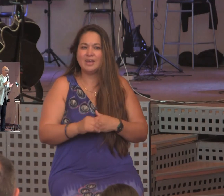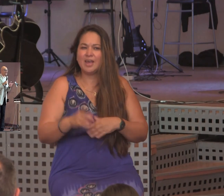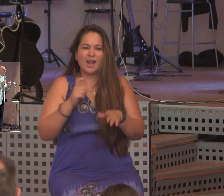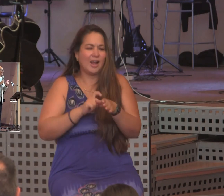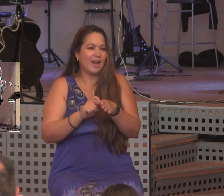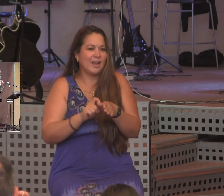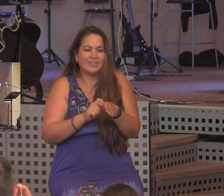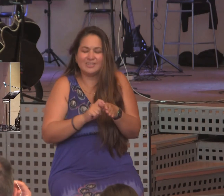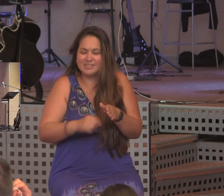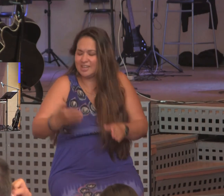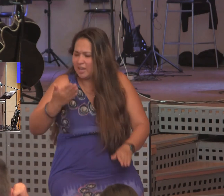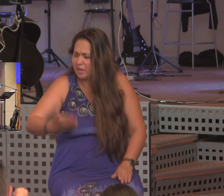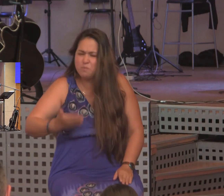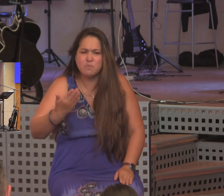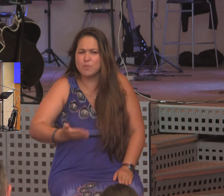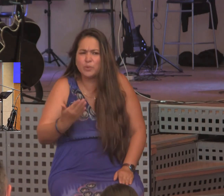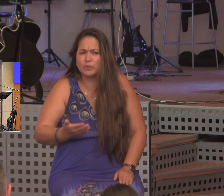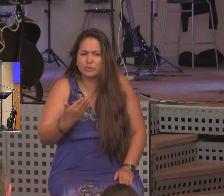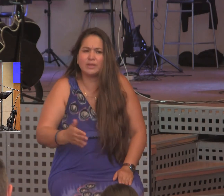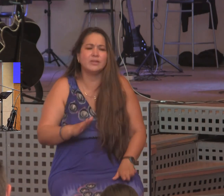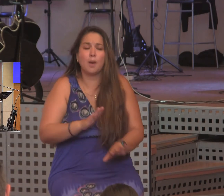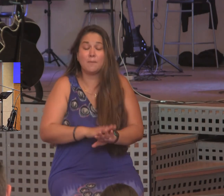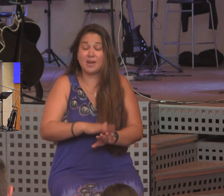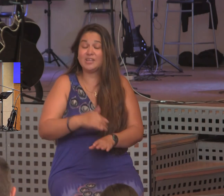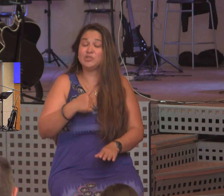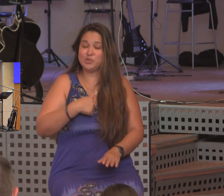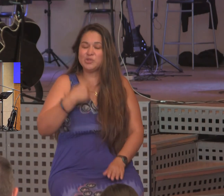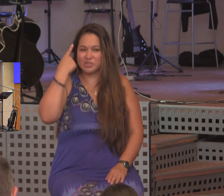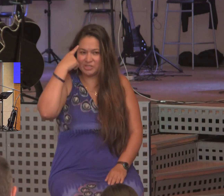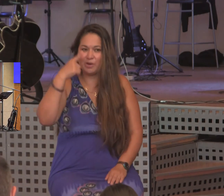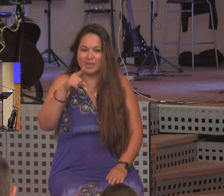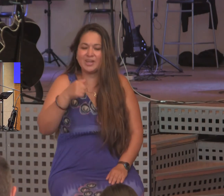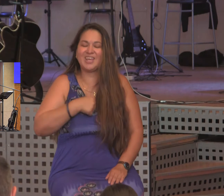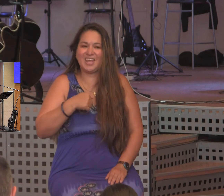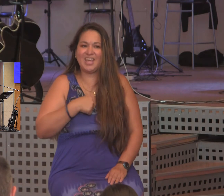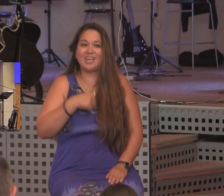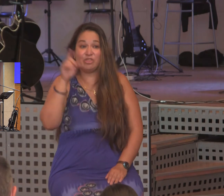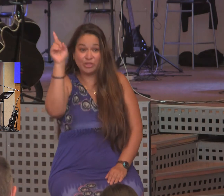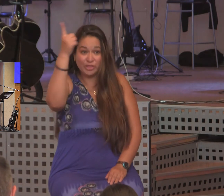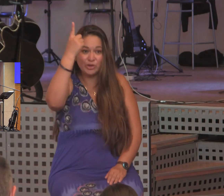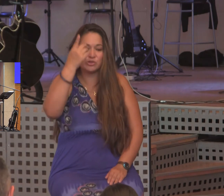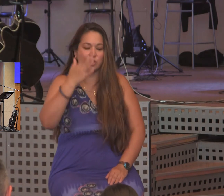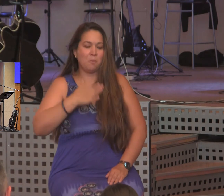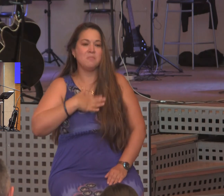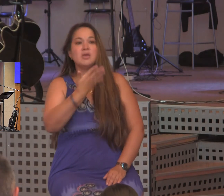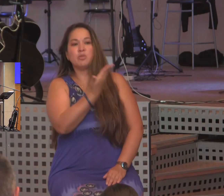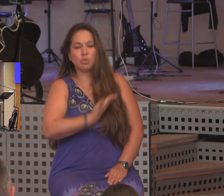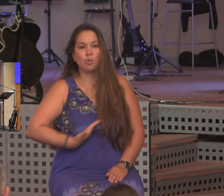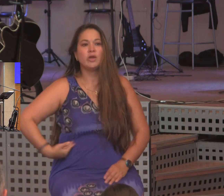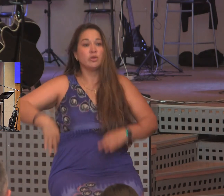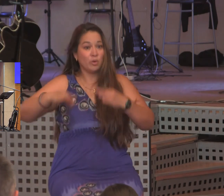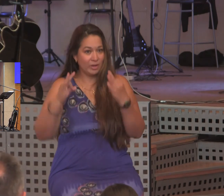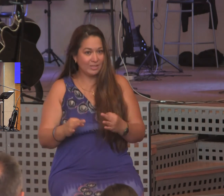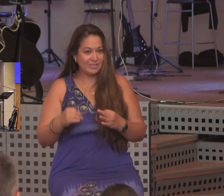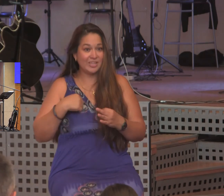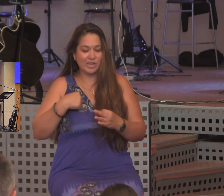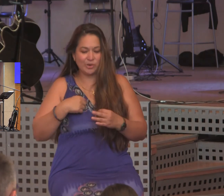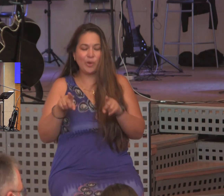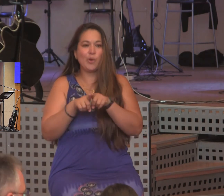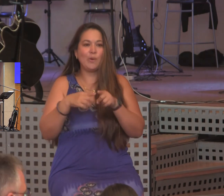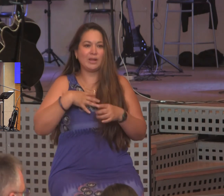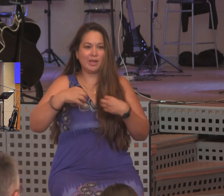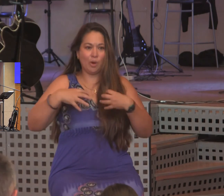importante para saber que yo pertenezco al rebaño del Señor Jesucristo es que le